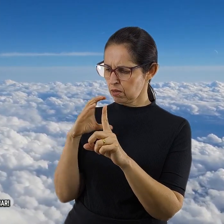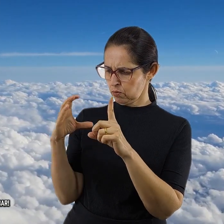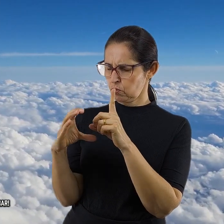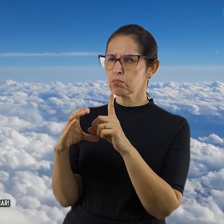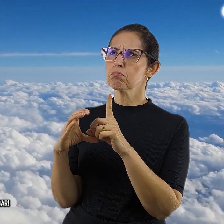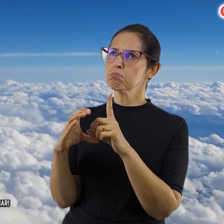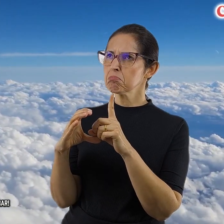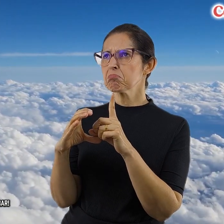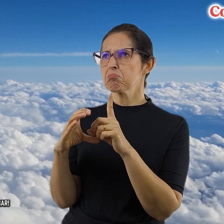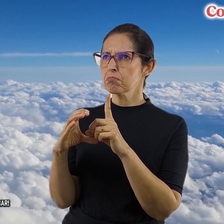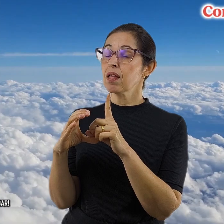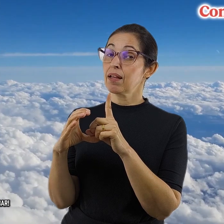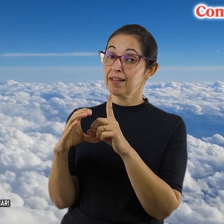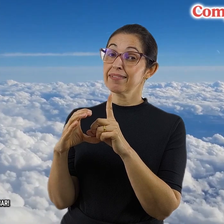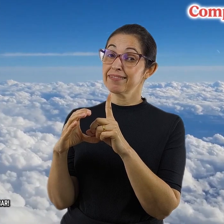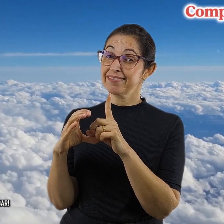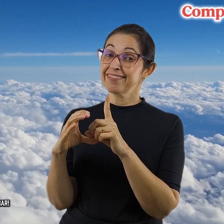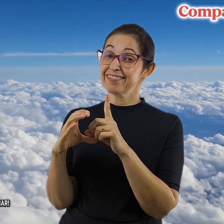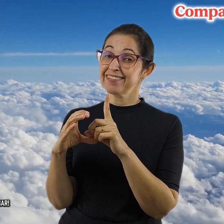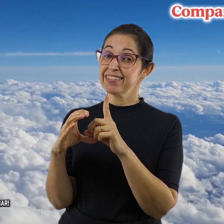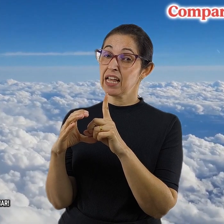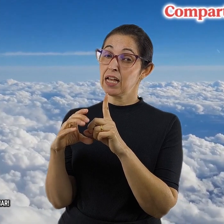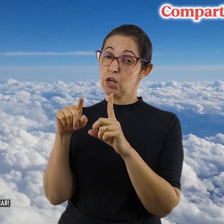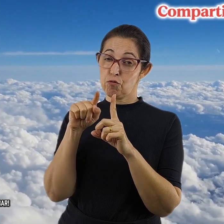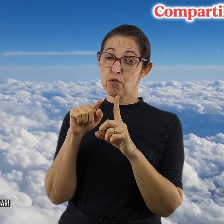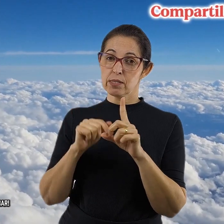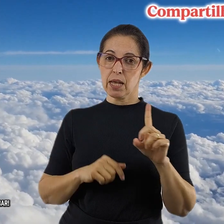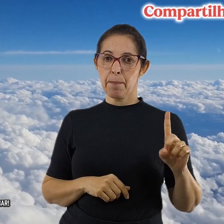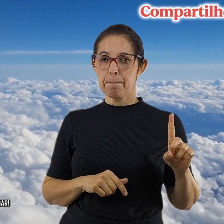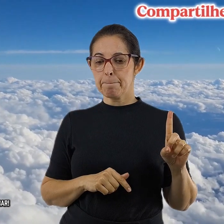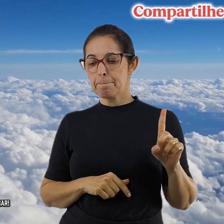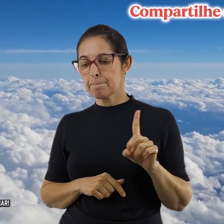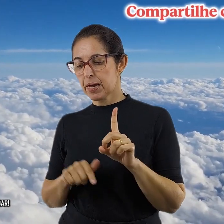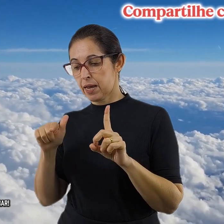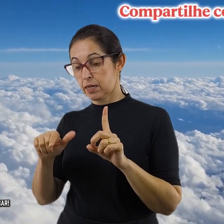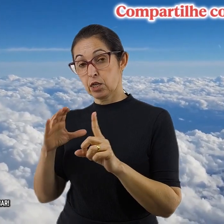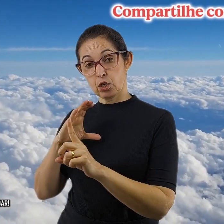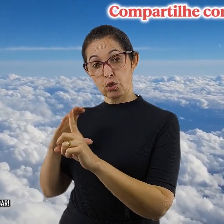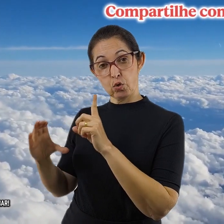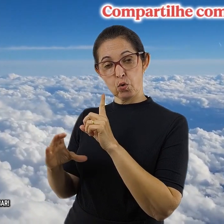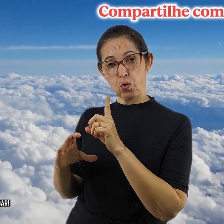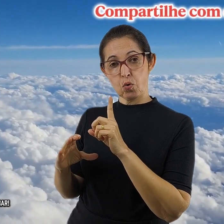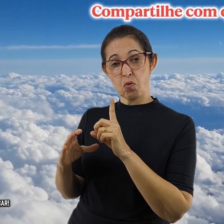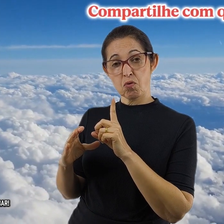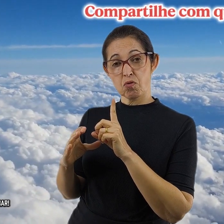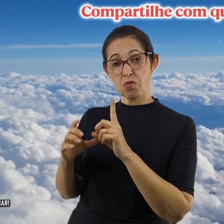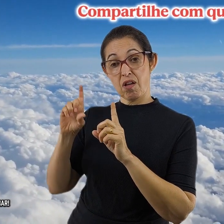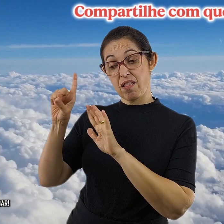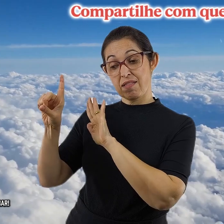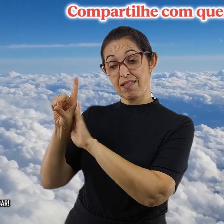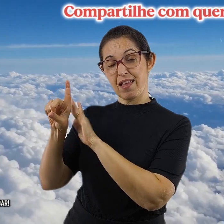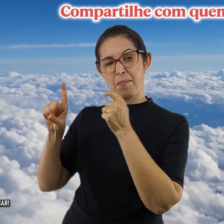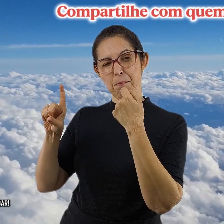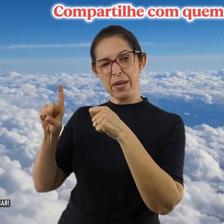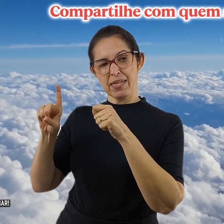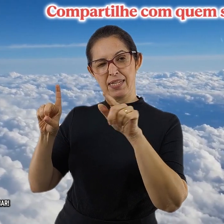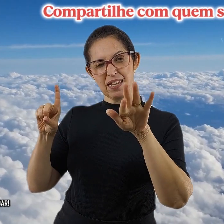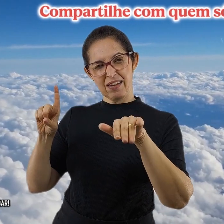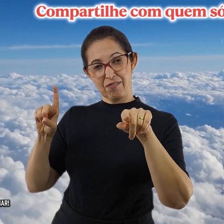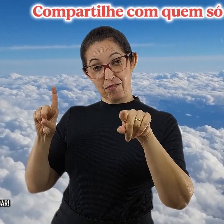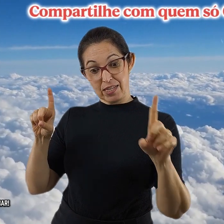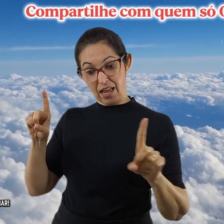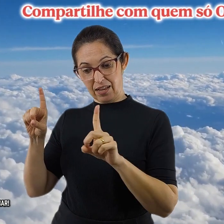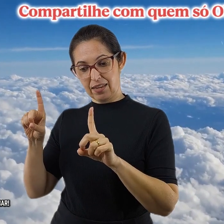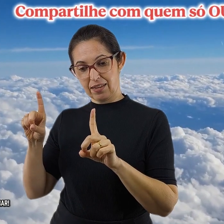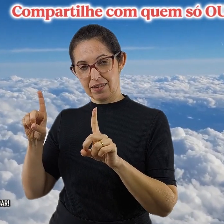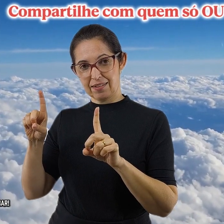Você começa a entender que você não vem ao culto porque o Senhor está precisando de você vir ao culto. Você vem ao culto porque